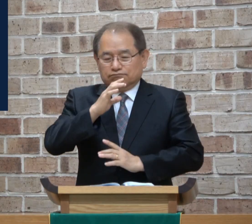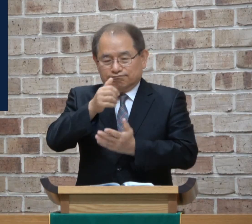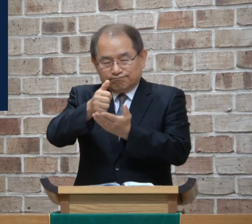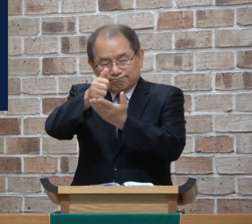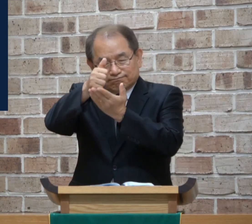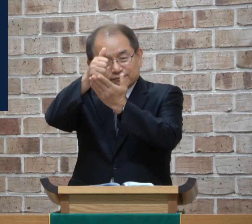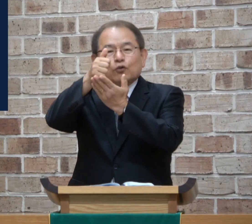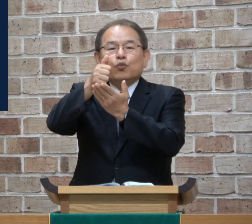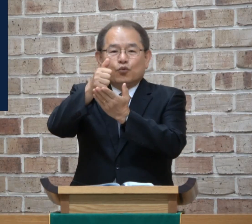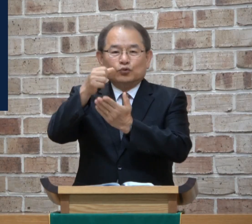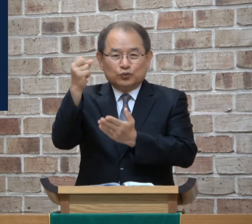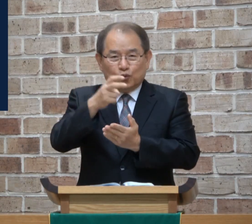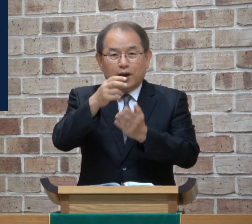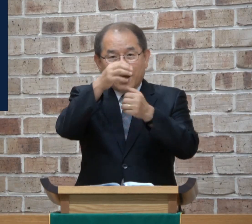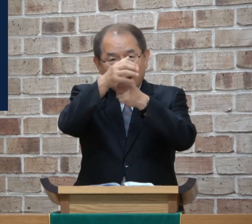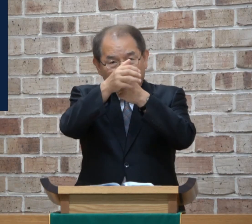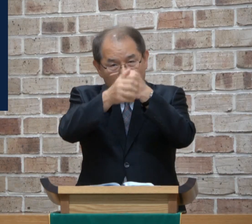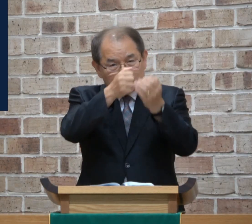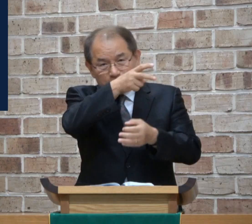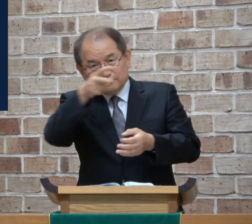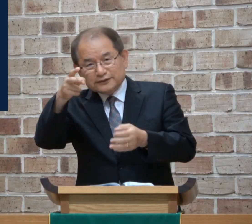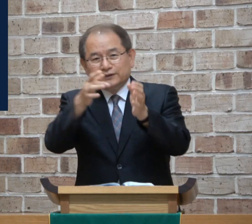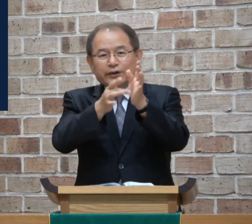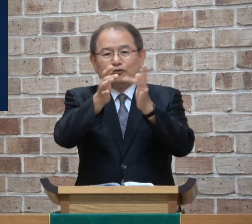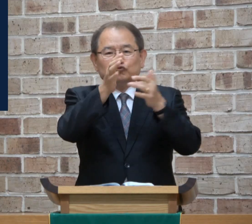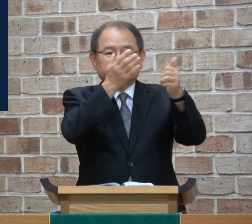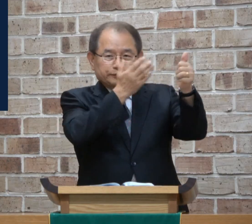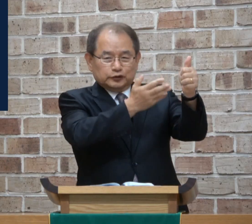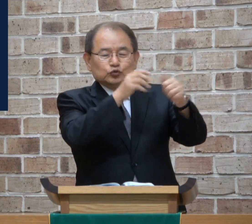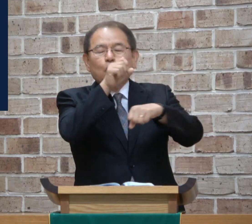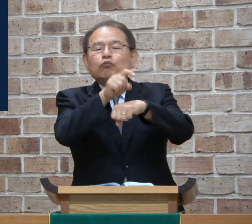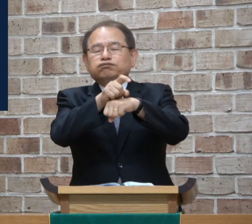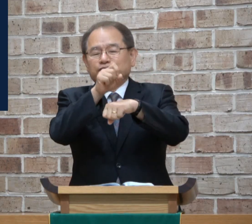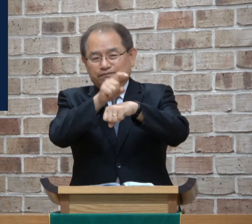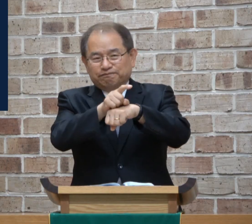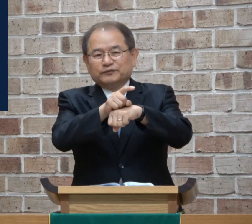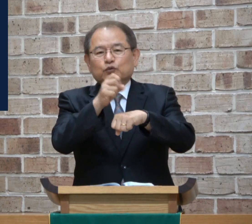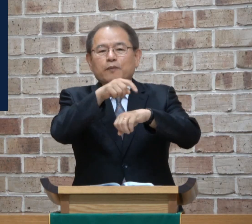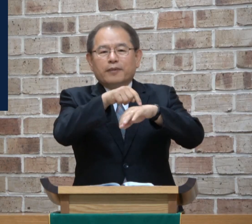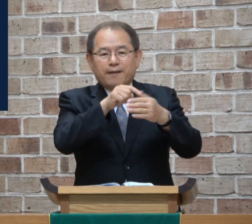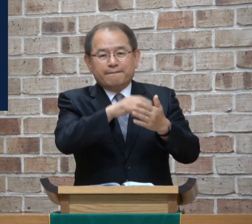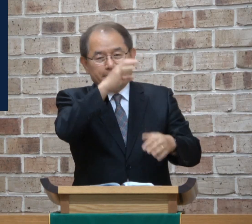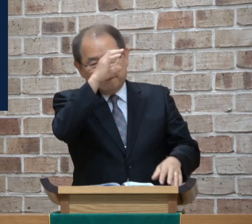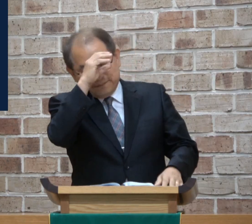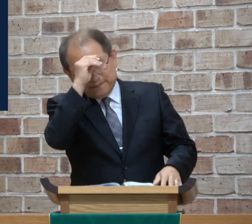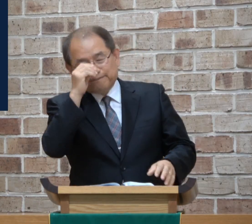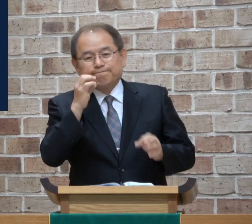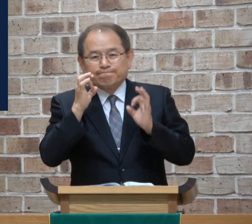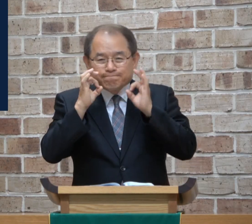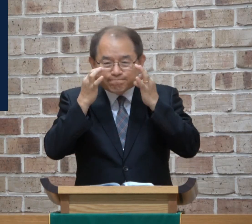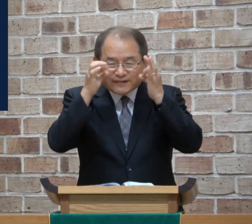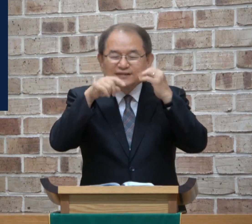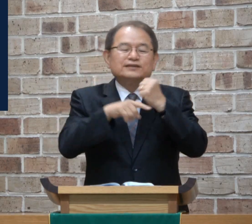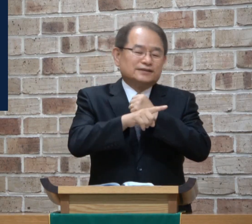하나님을 두려워하며 섬기는, 경외하고 하나님이신 예수님의 성품과 마음을 닮는 것을 말합니다.